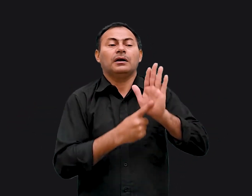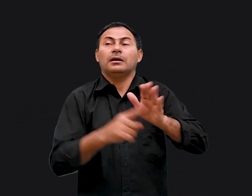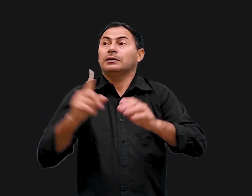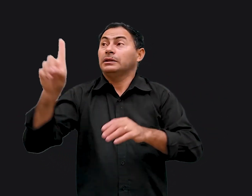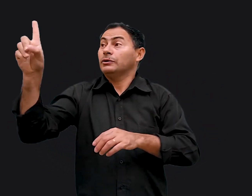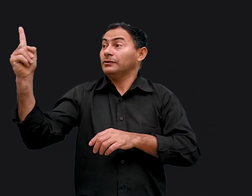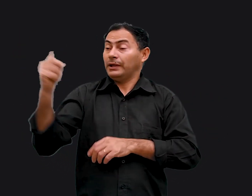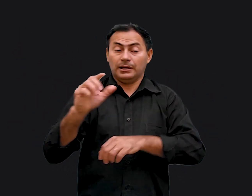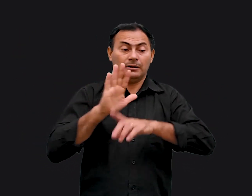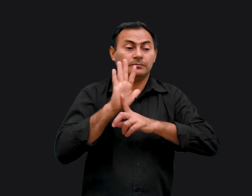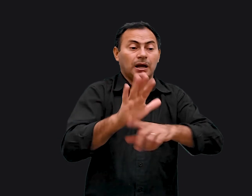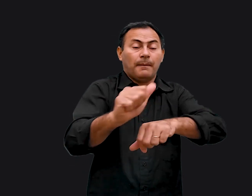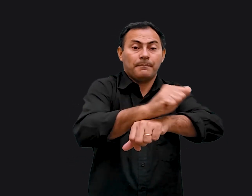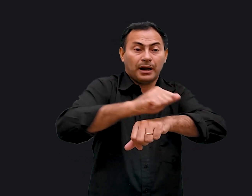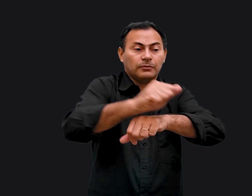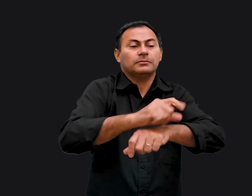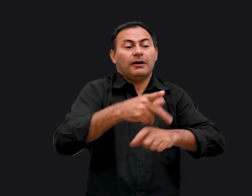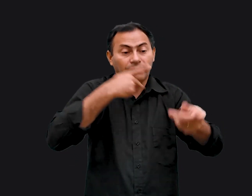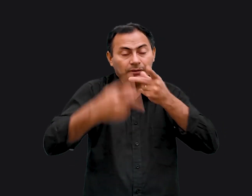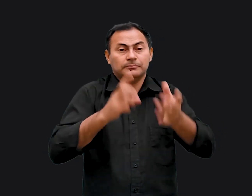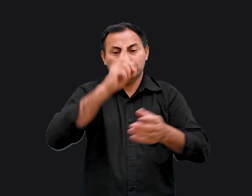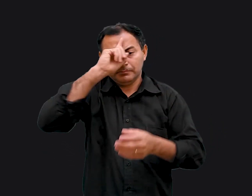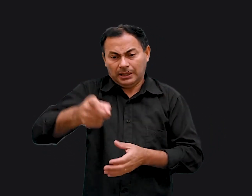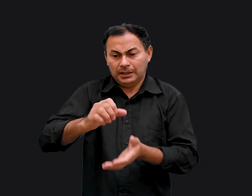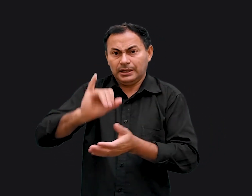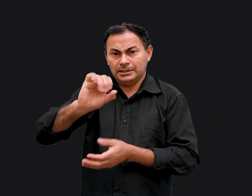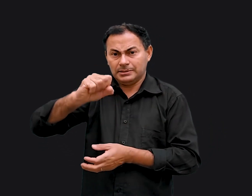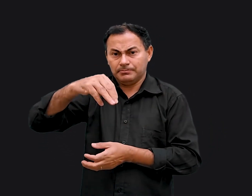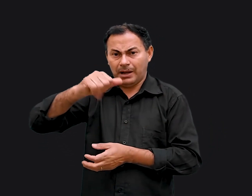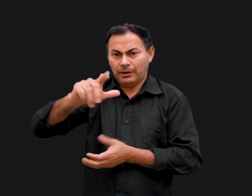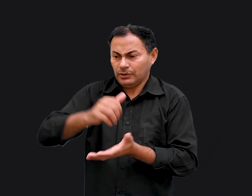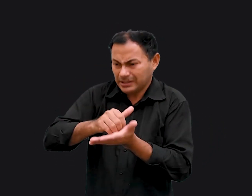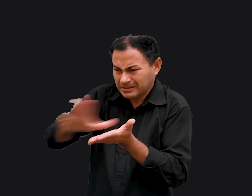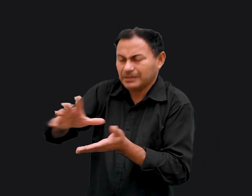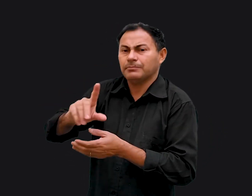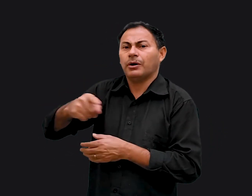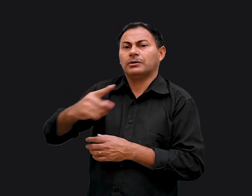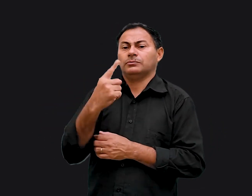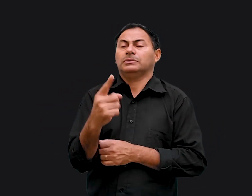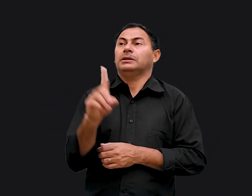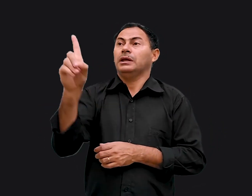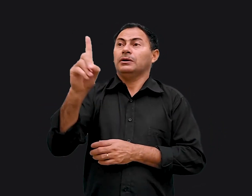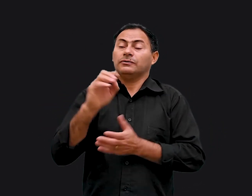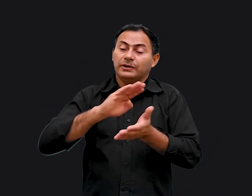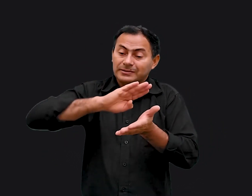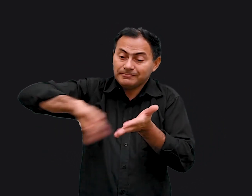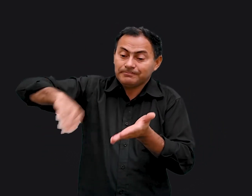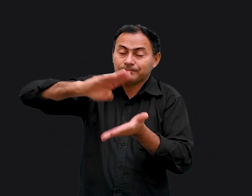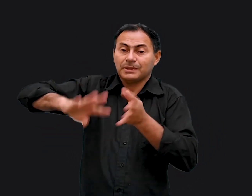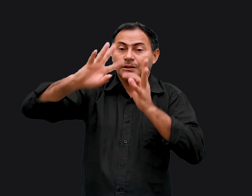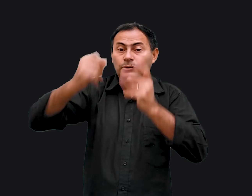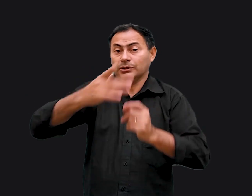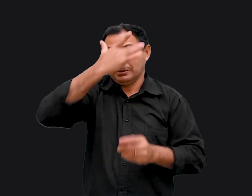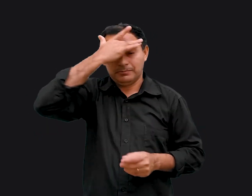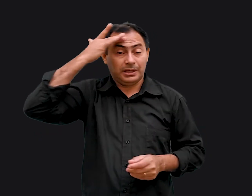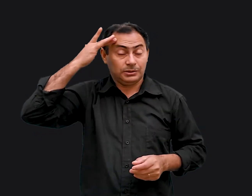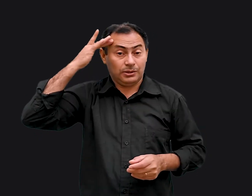apareceu a Abraão e disse que ele precisava mandar Ismael embora. Um a um, Deus foi retirando todas as pessoas